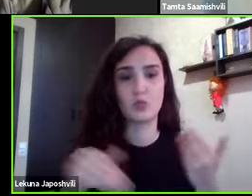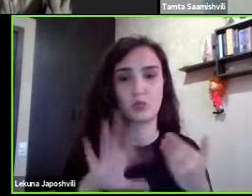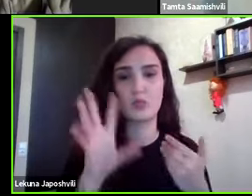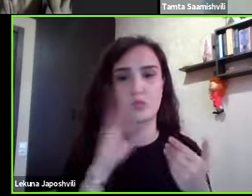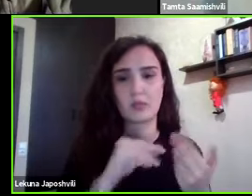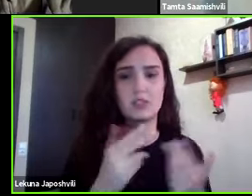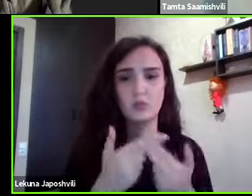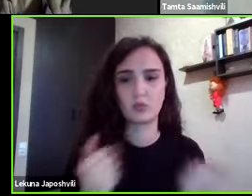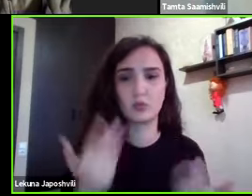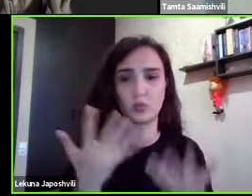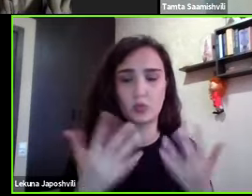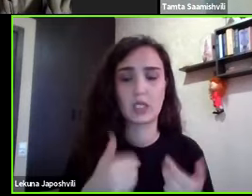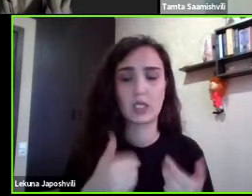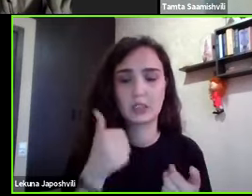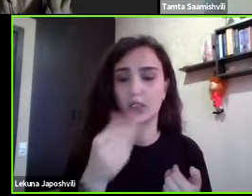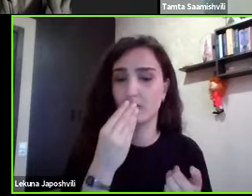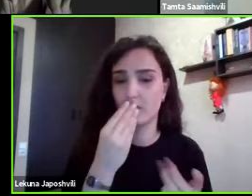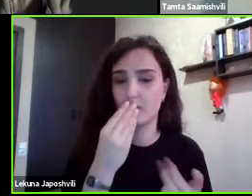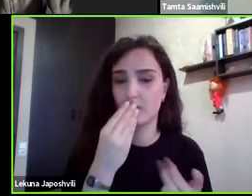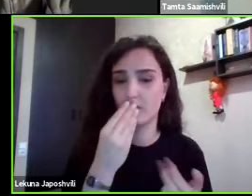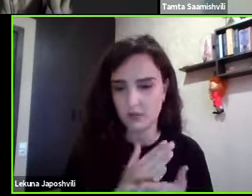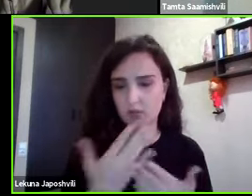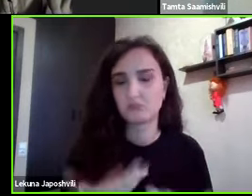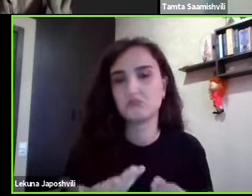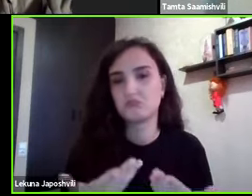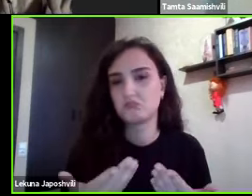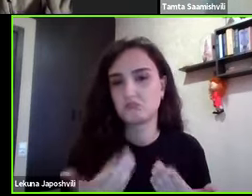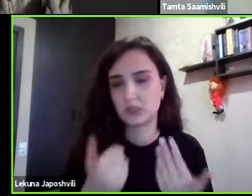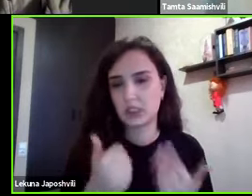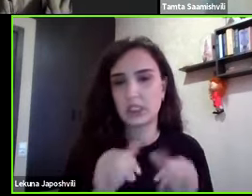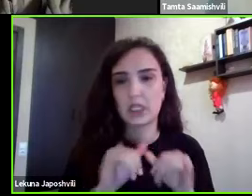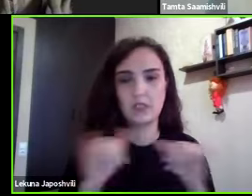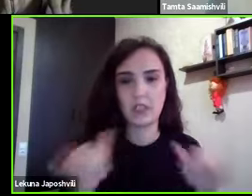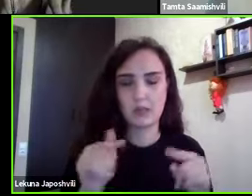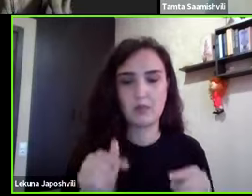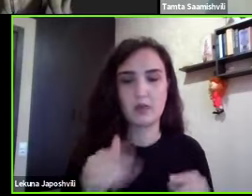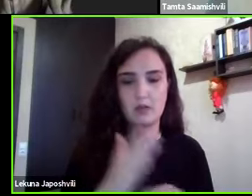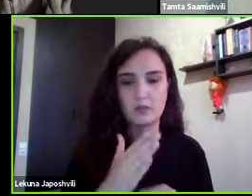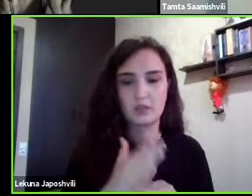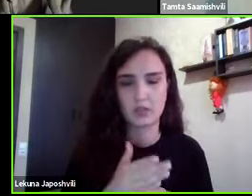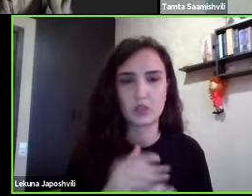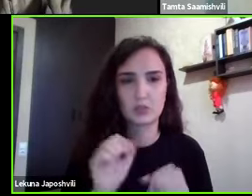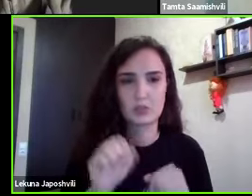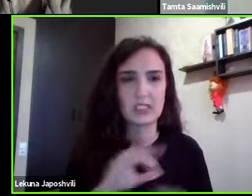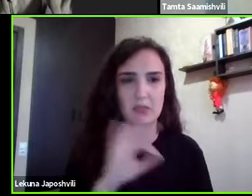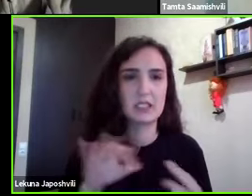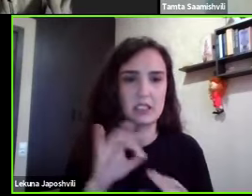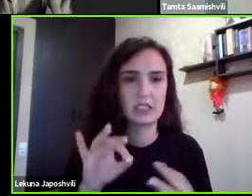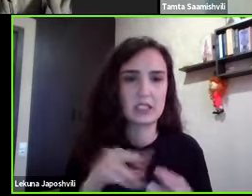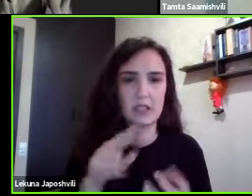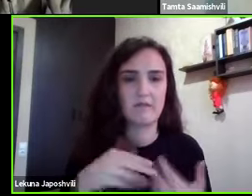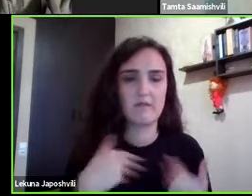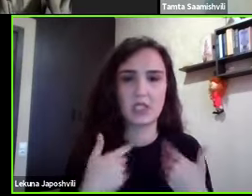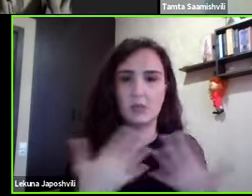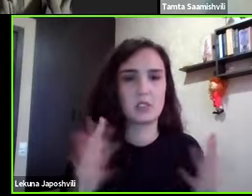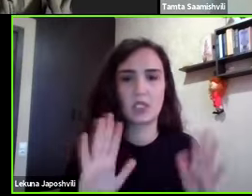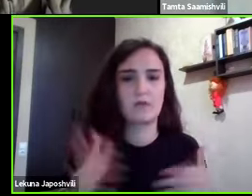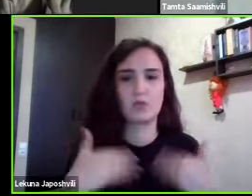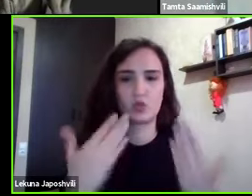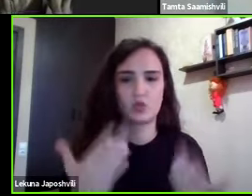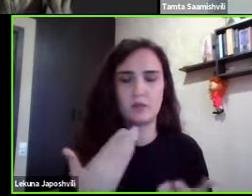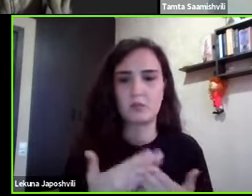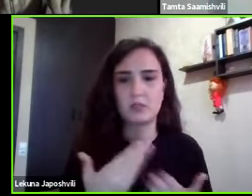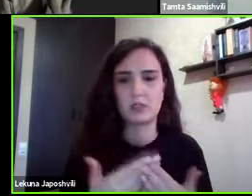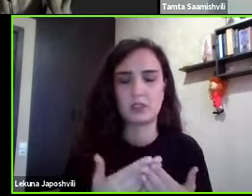რა თქმა უნდა, თუ კარგი კვება აქვს, ათვისება კარგი აქვს, კარგი განვითარება აქვს ბავშვს, მაშინ ხა ზედმეტ დ-ვიტამინს ნამდვილად არ ურჩევდი, მით